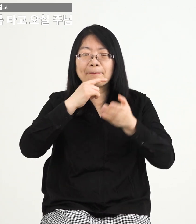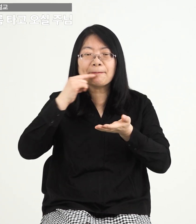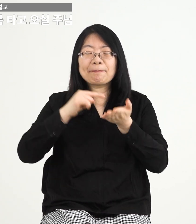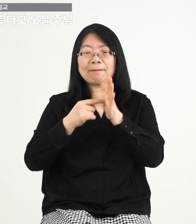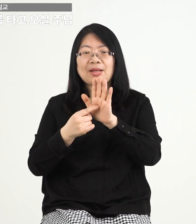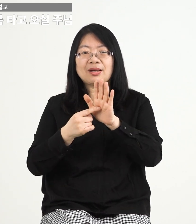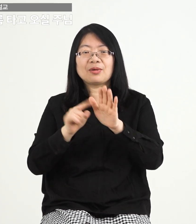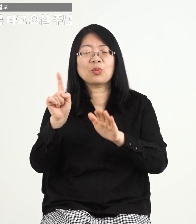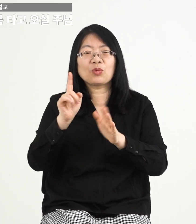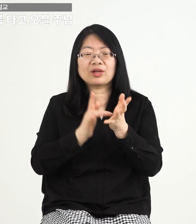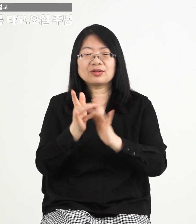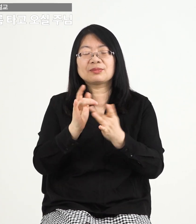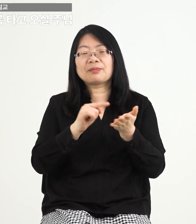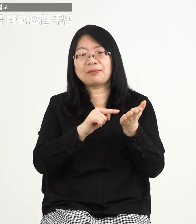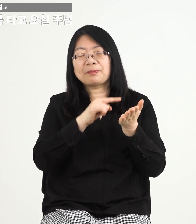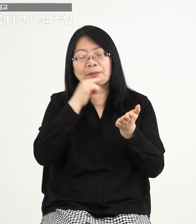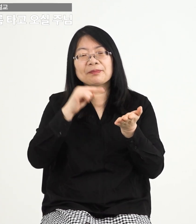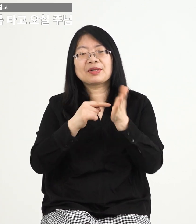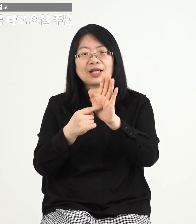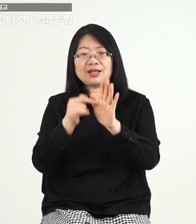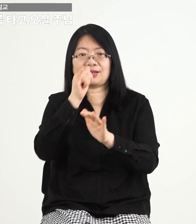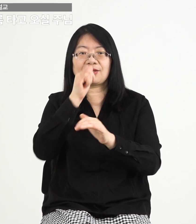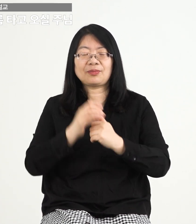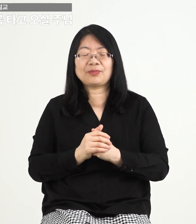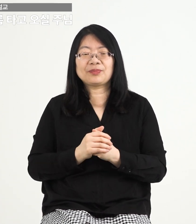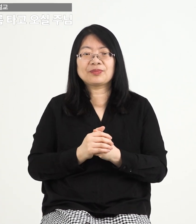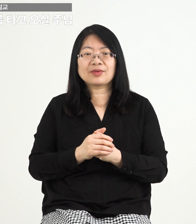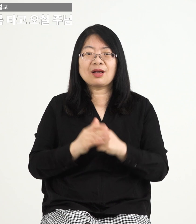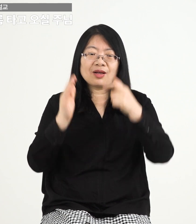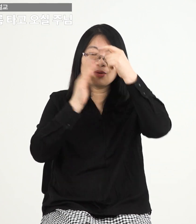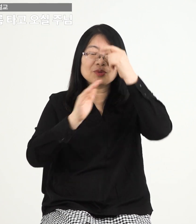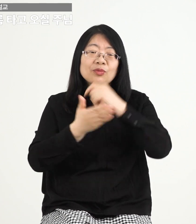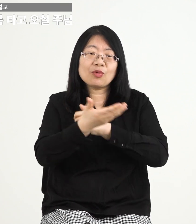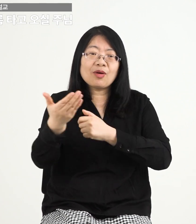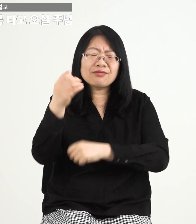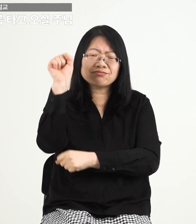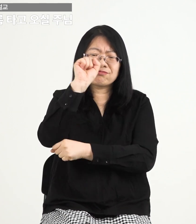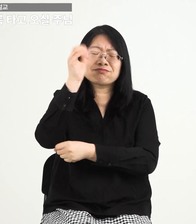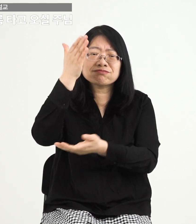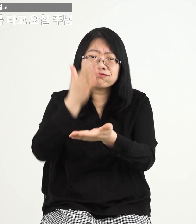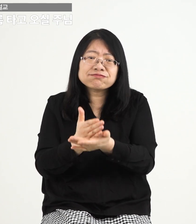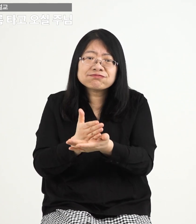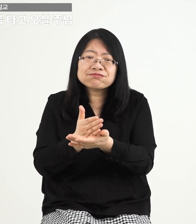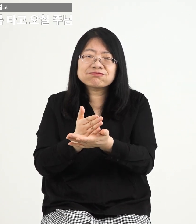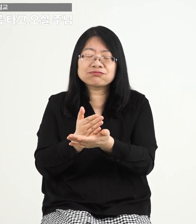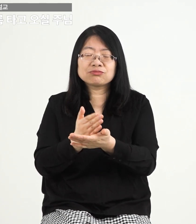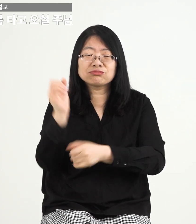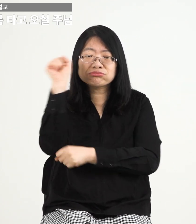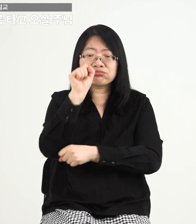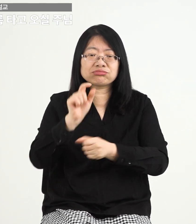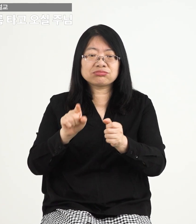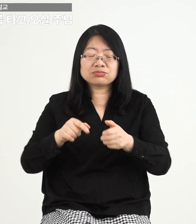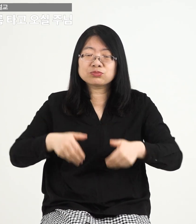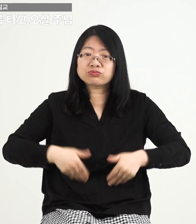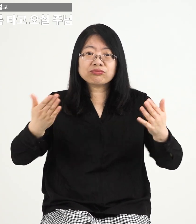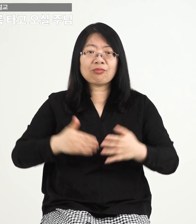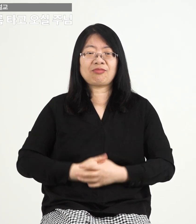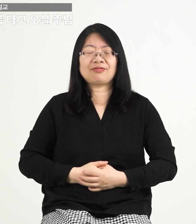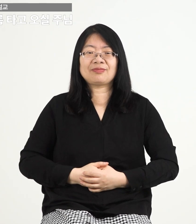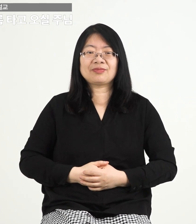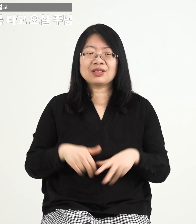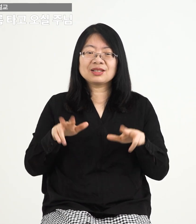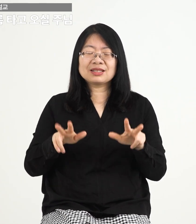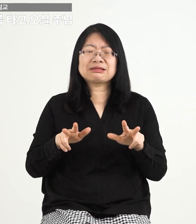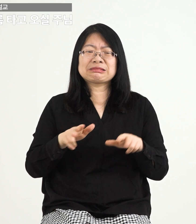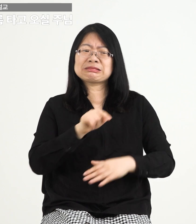이유가 거기에 있습니다. 성도 여러분, 흔들리지 마십시오. 흔들릴 이유가 없습니다.